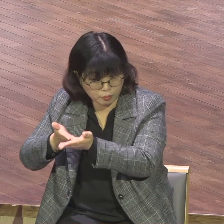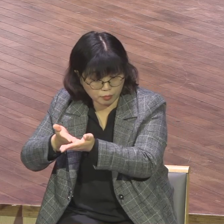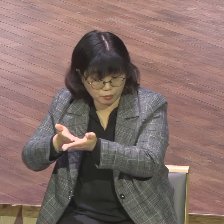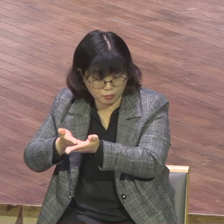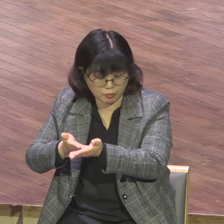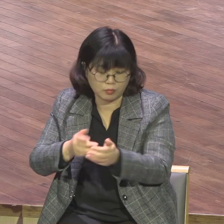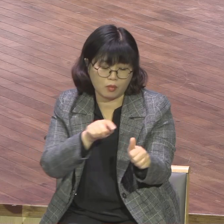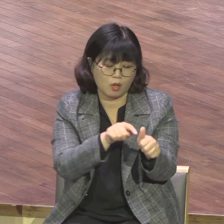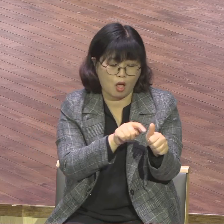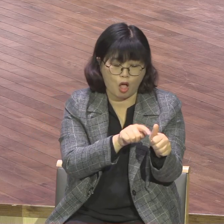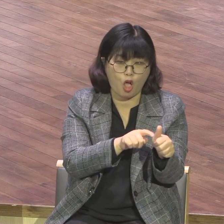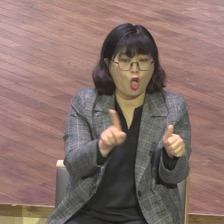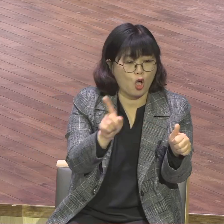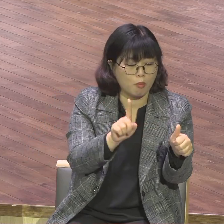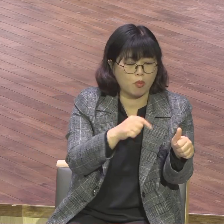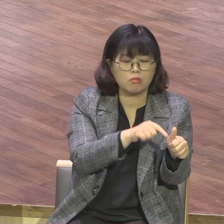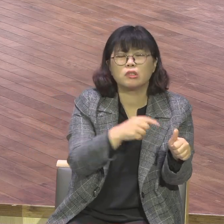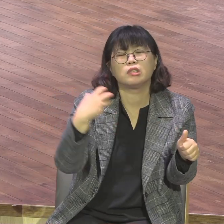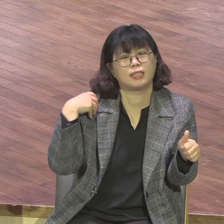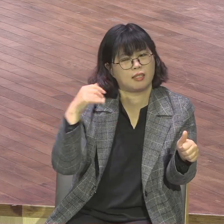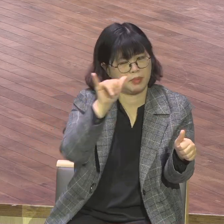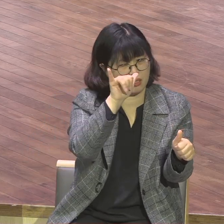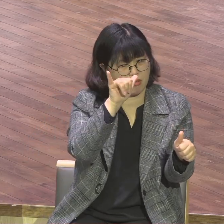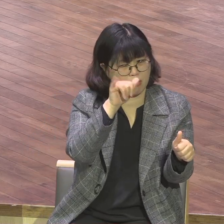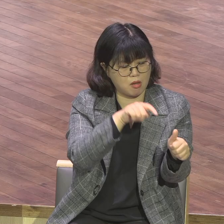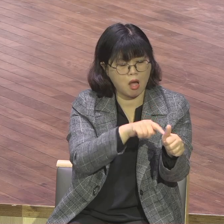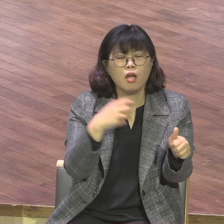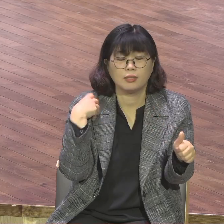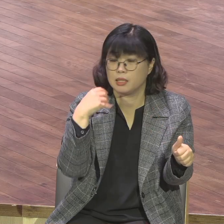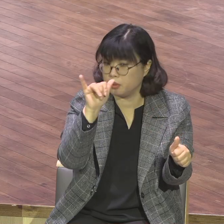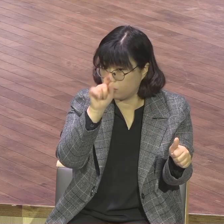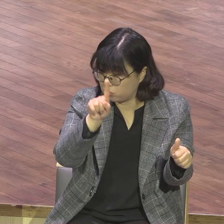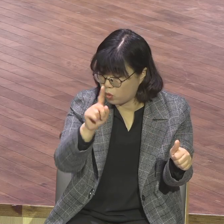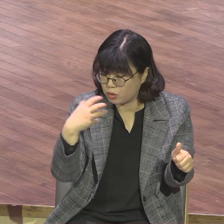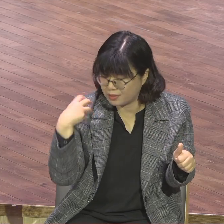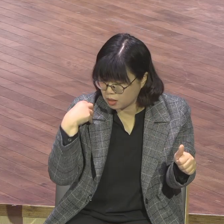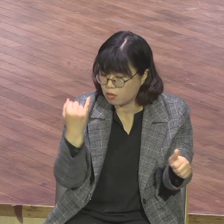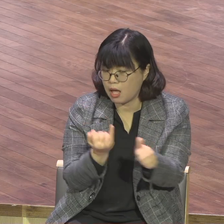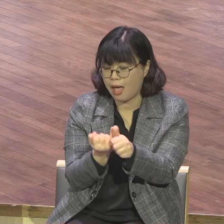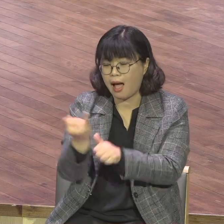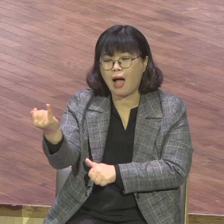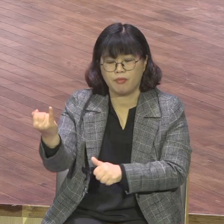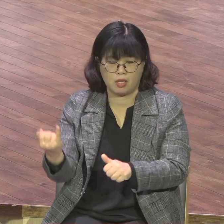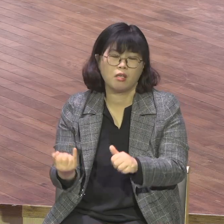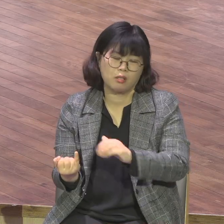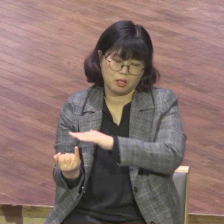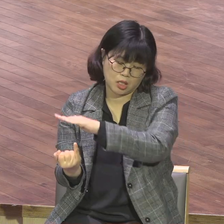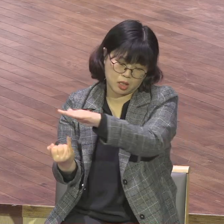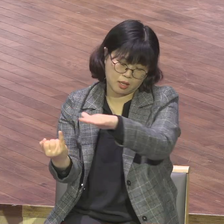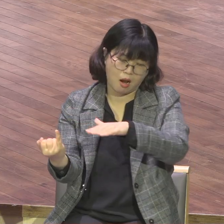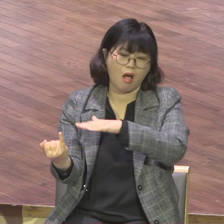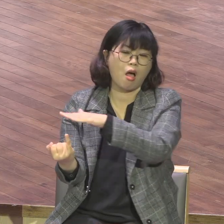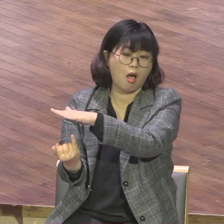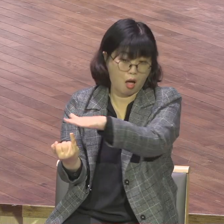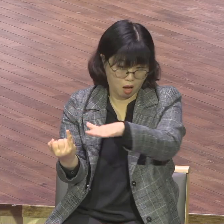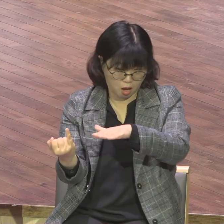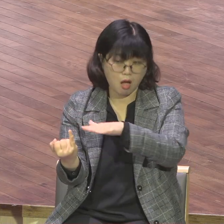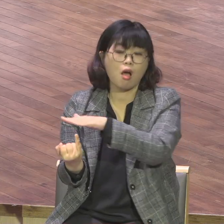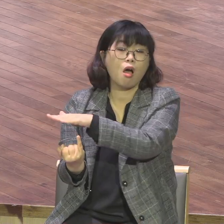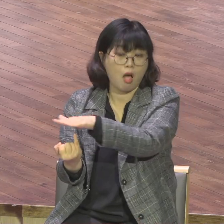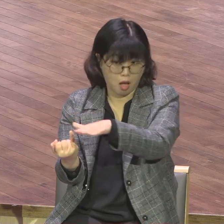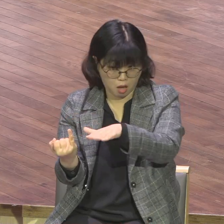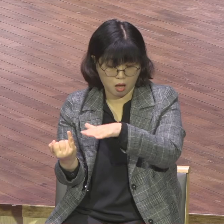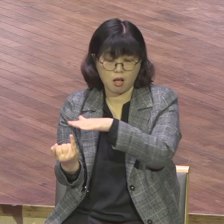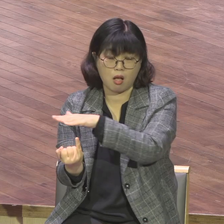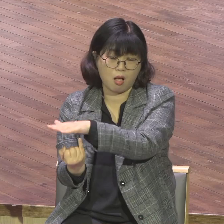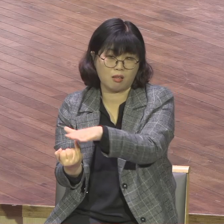책임은 다른 게 아니에요. 아내를 사랑해주는 책임이에요. 아내를 사랑해주는 책임. 어떤 분들은요